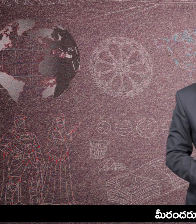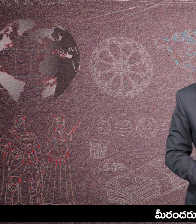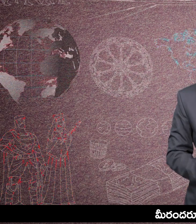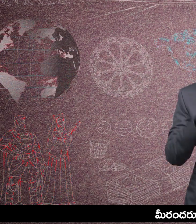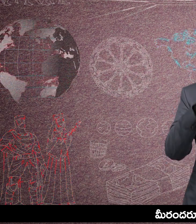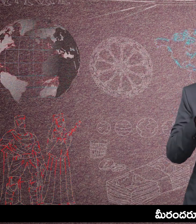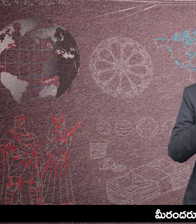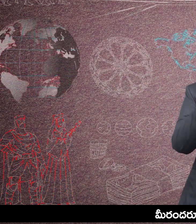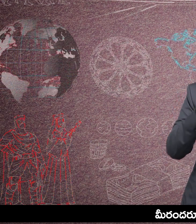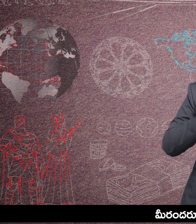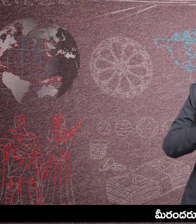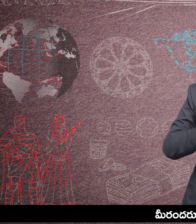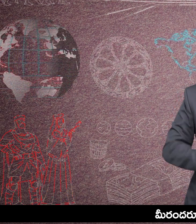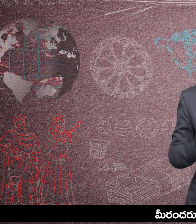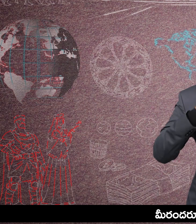మీరందరూ బాగున్నారు కదా?